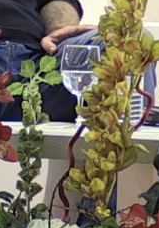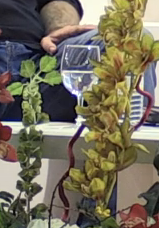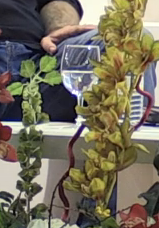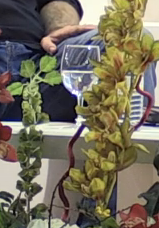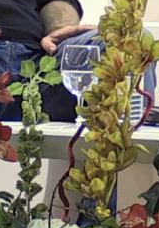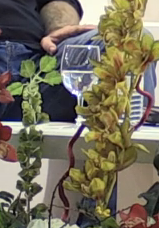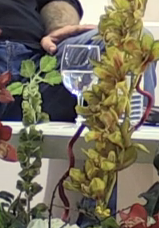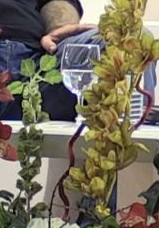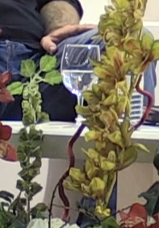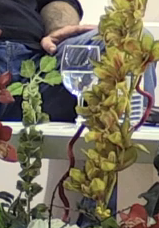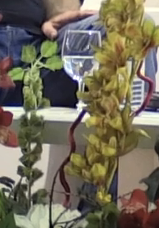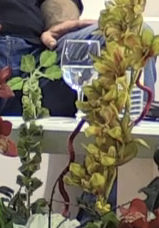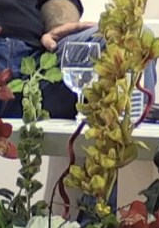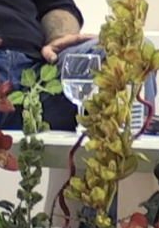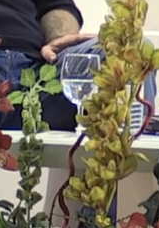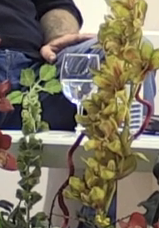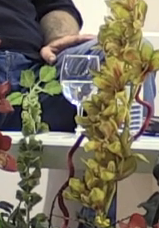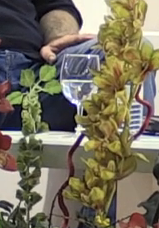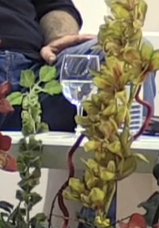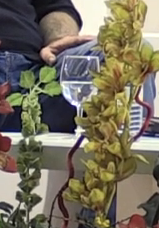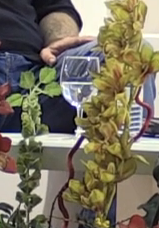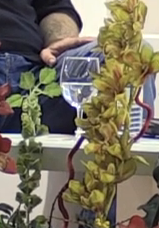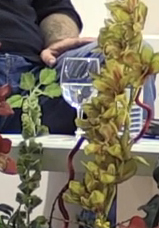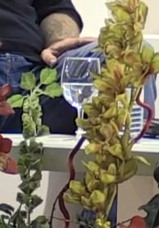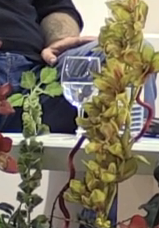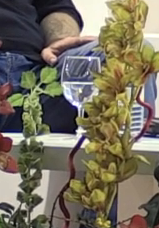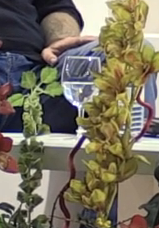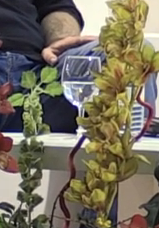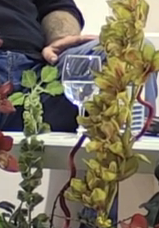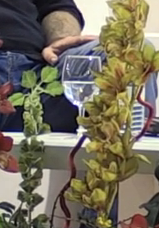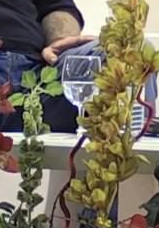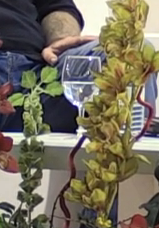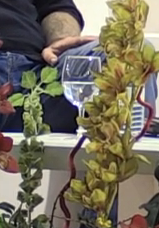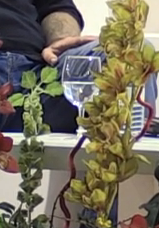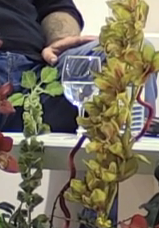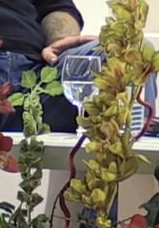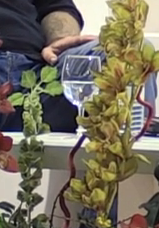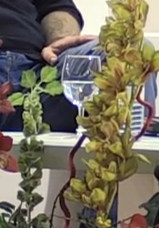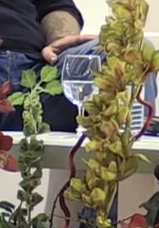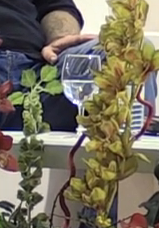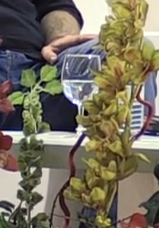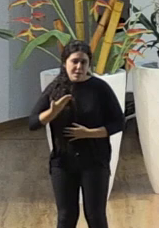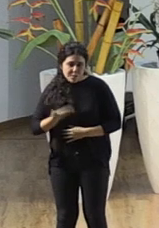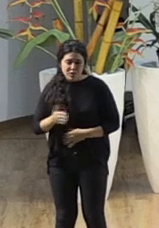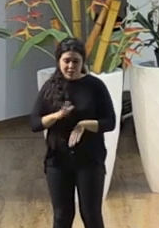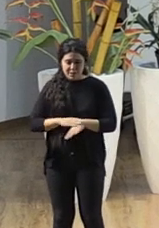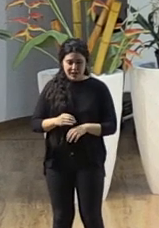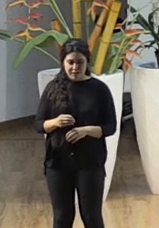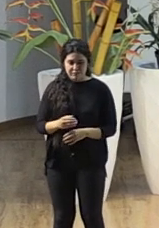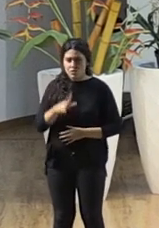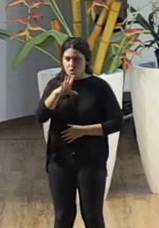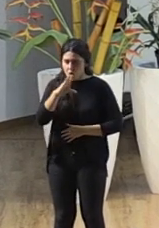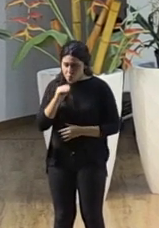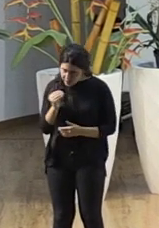que habitualmente hagamos en público, porque es muy importante para comprender y aprovechar,